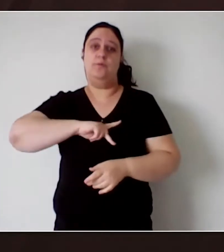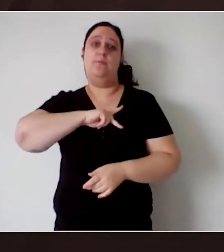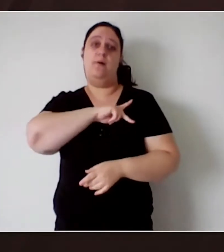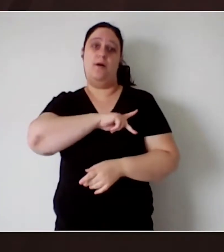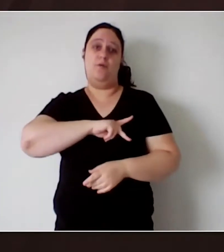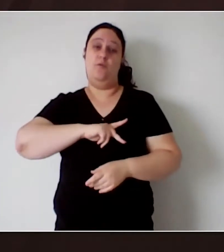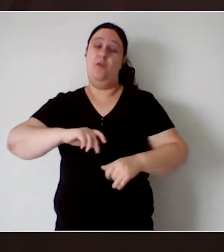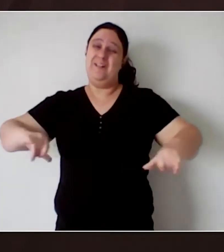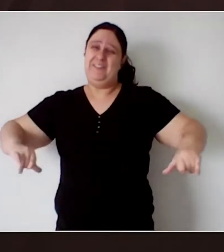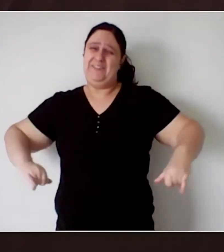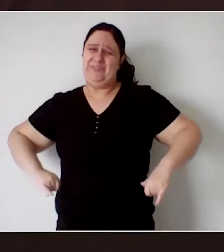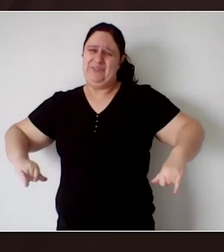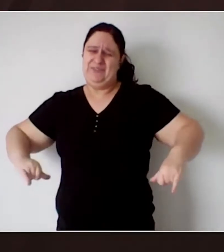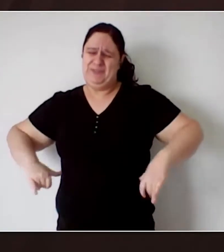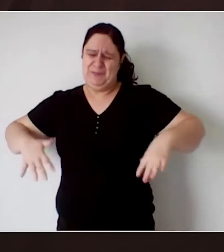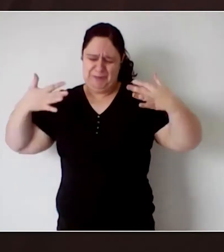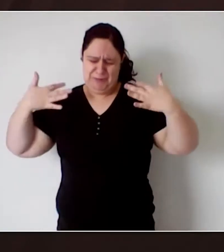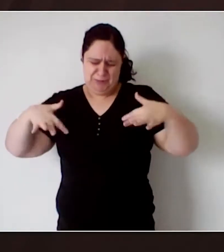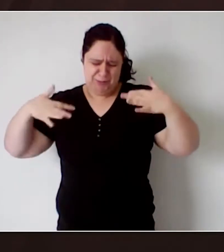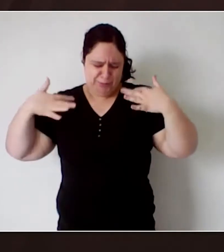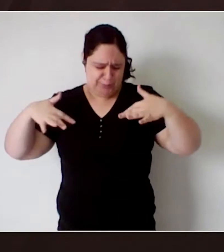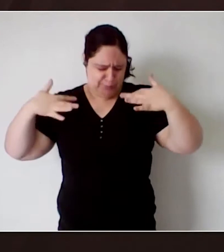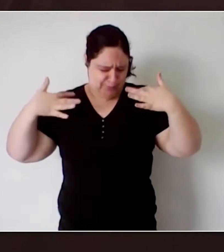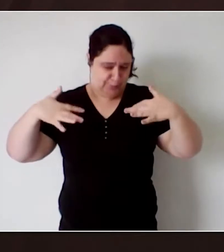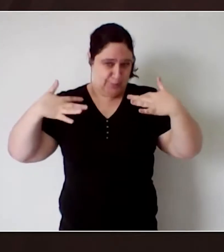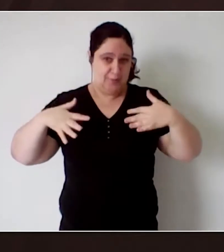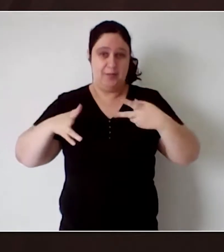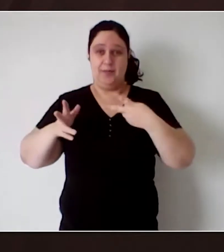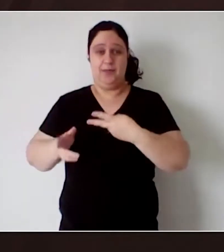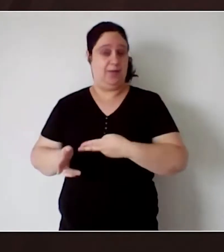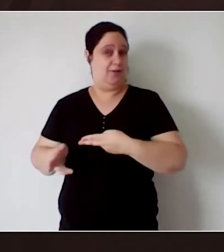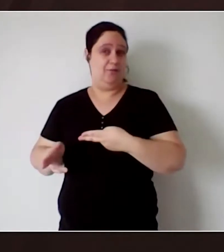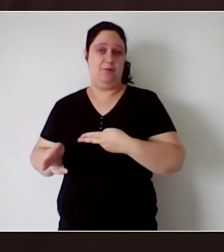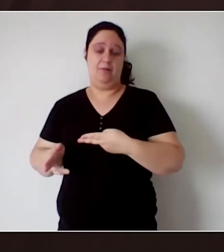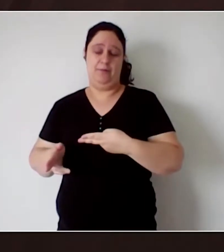sofrer pelo rebanho, sofrer pelas ovelhas.